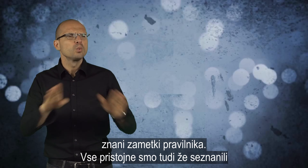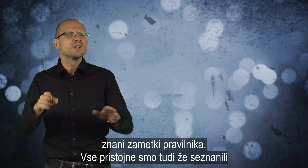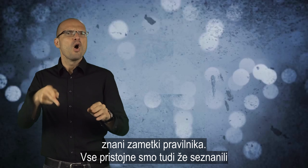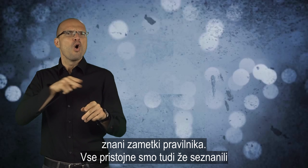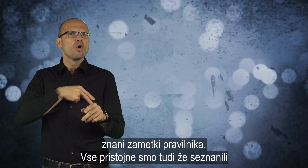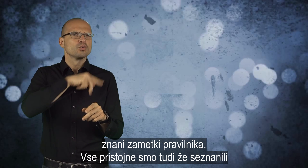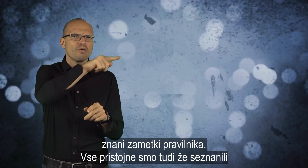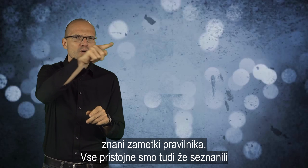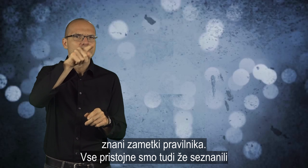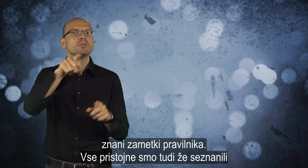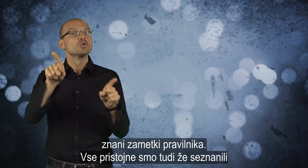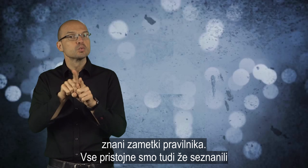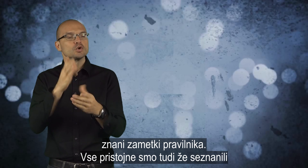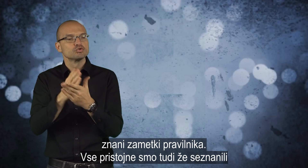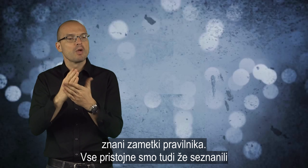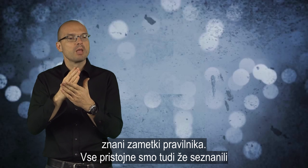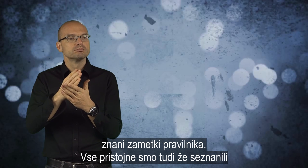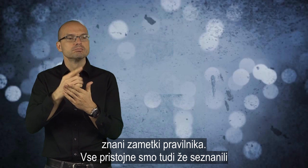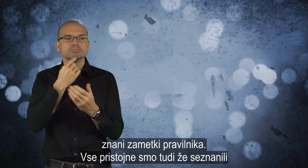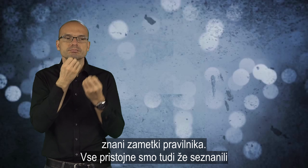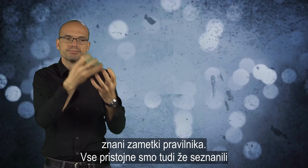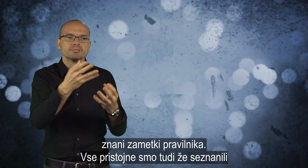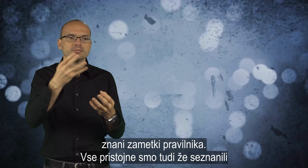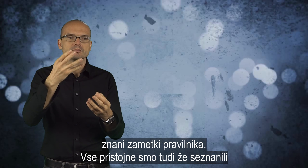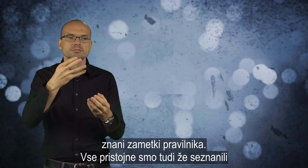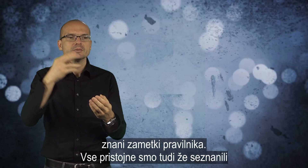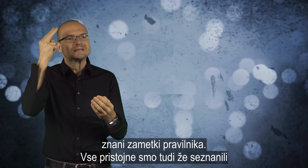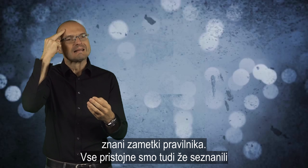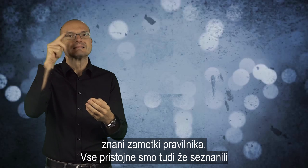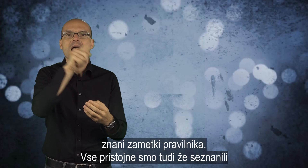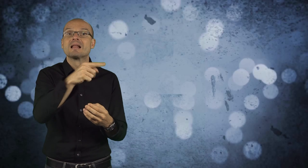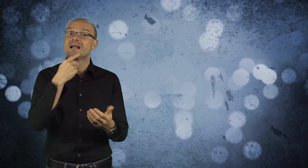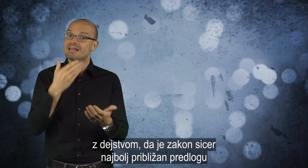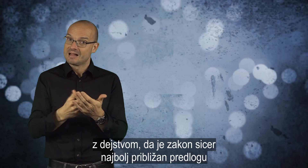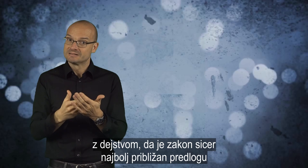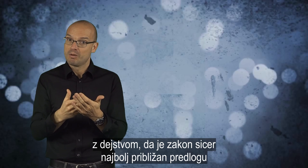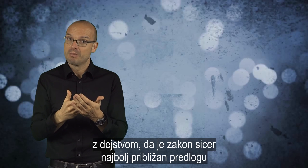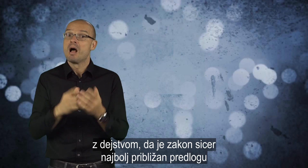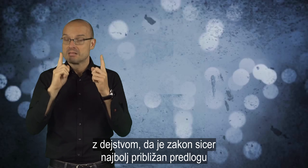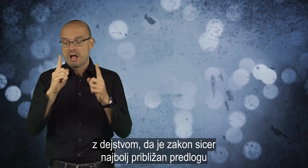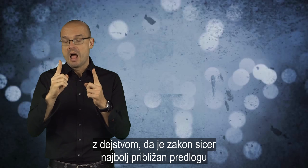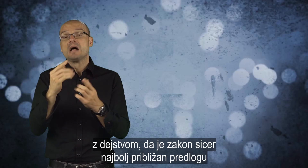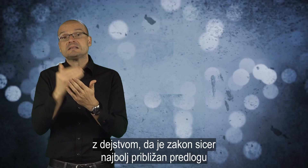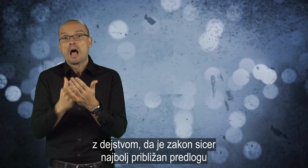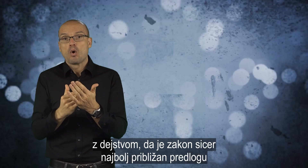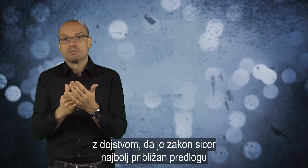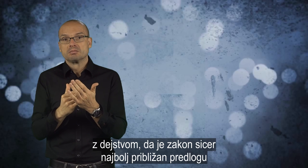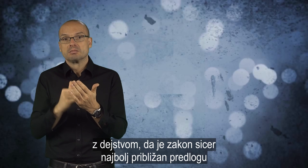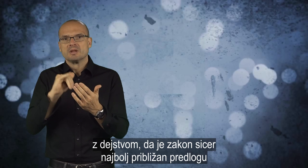Vse pristojne smo tudi že seznanili z dejstvom, da je zakon sicer najbolj približan predlogu optimalnega, a še